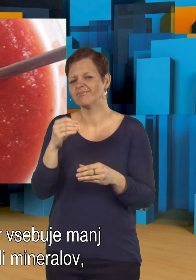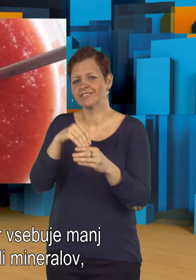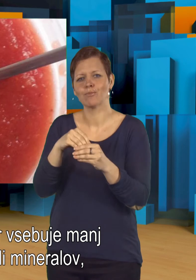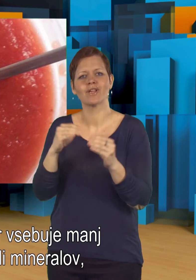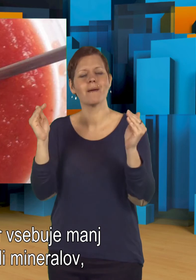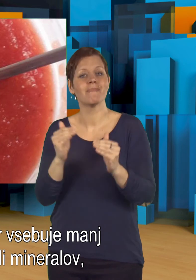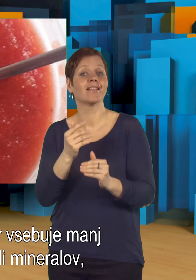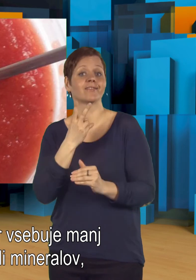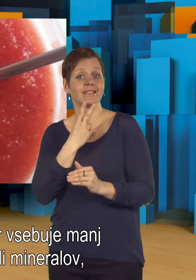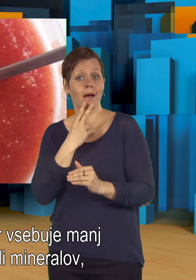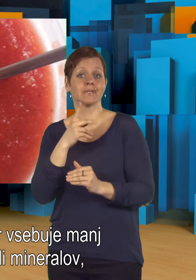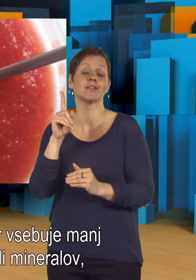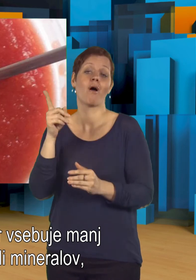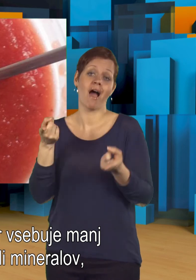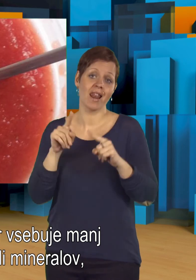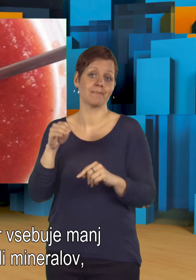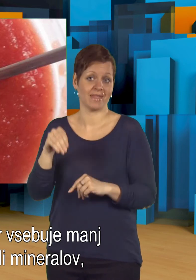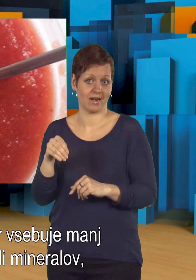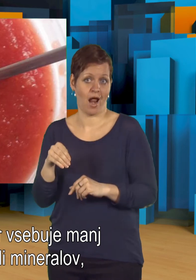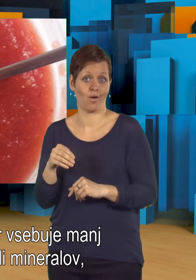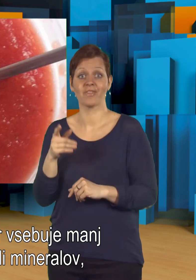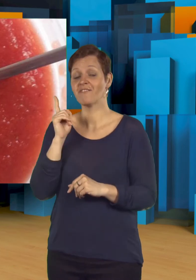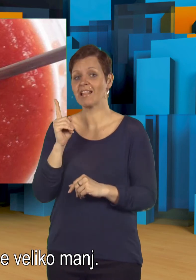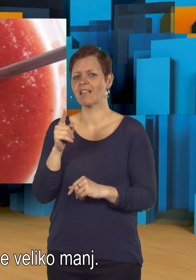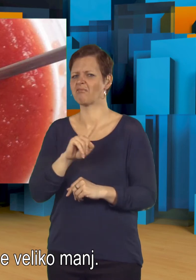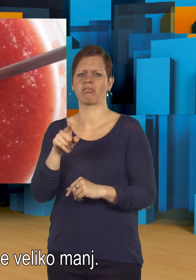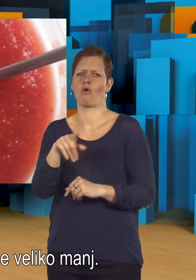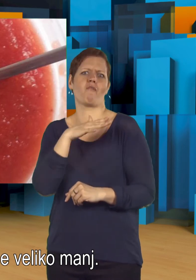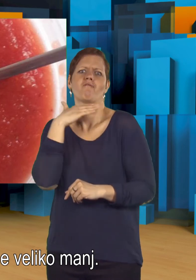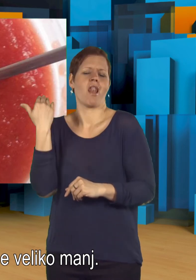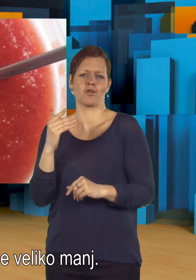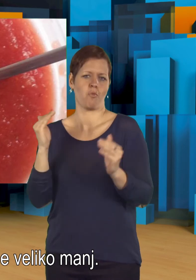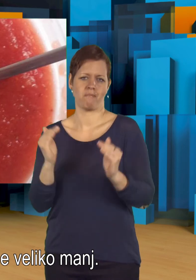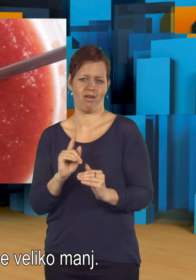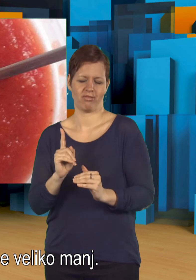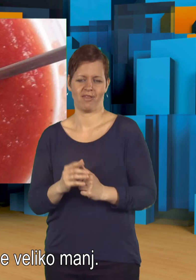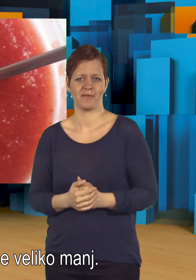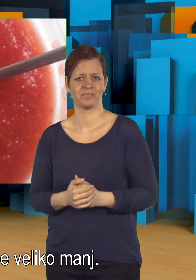Kasneje sicer vsebuje manj vitaminov ali mineralov, vendar spet ne veliko manj.